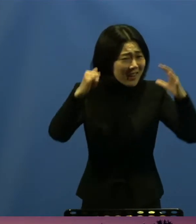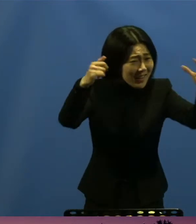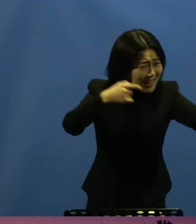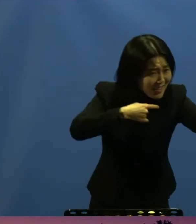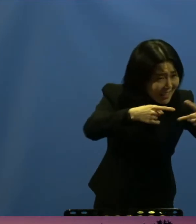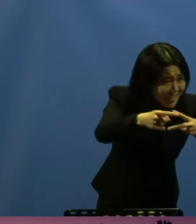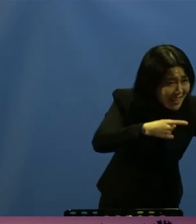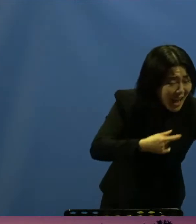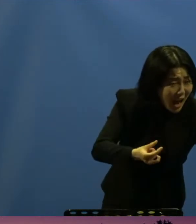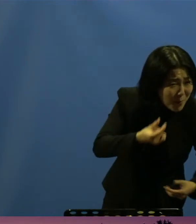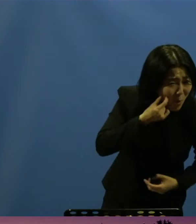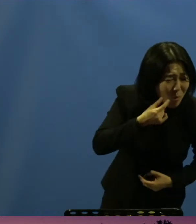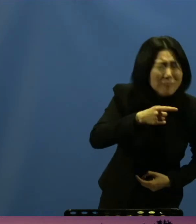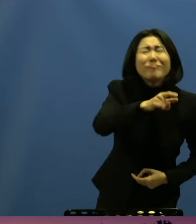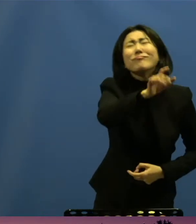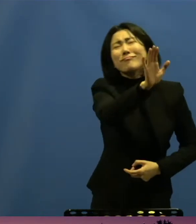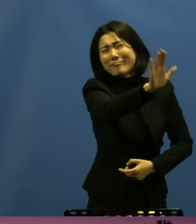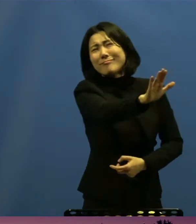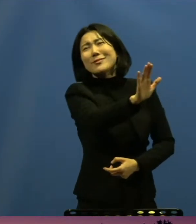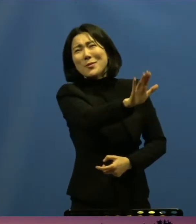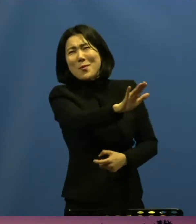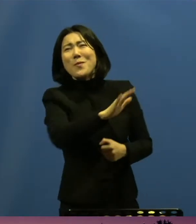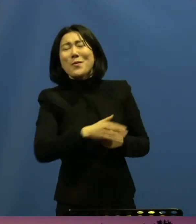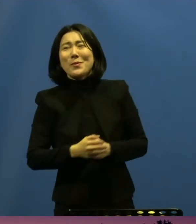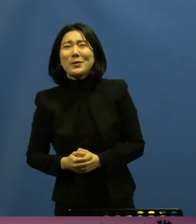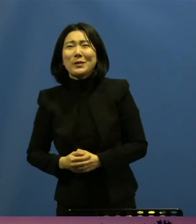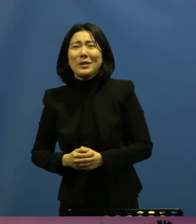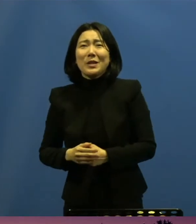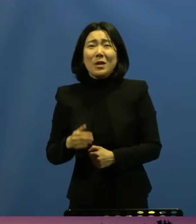세상이 이해 못하고